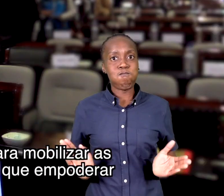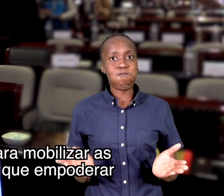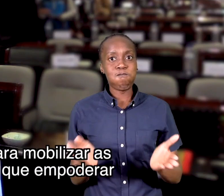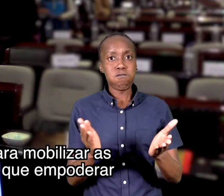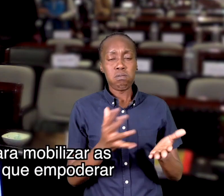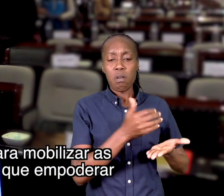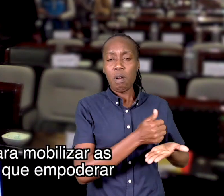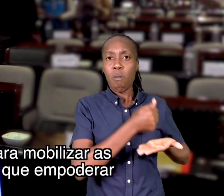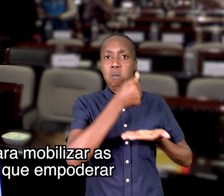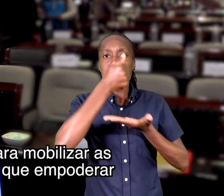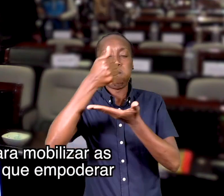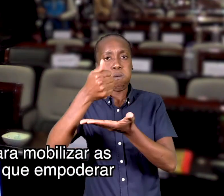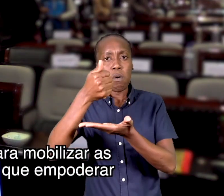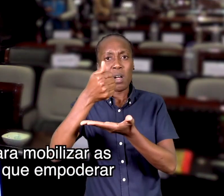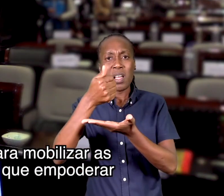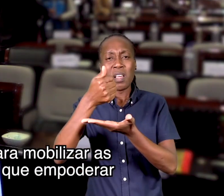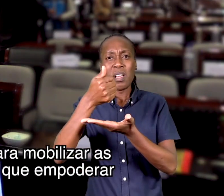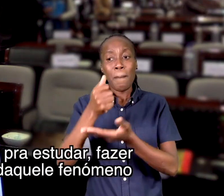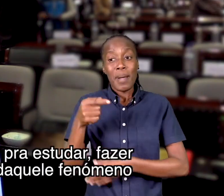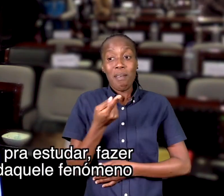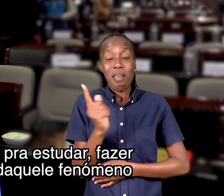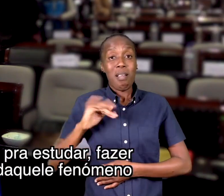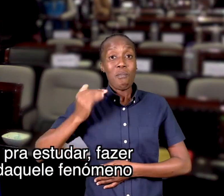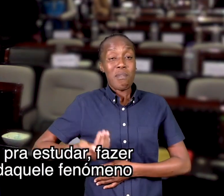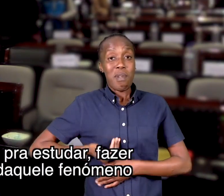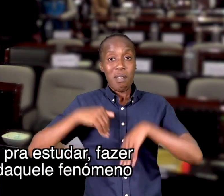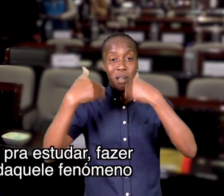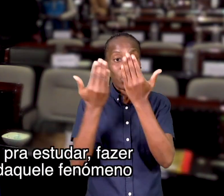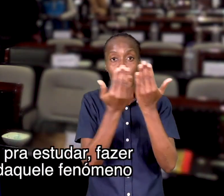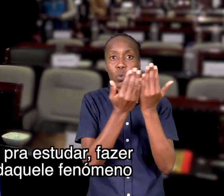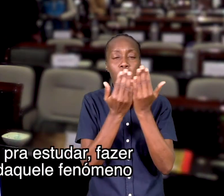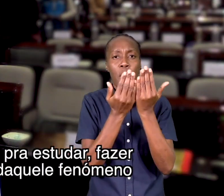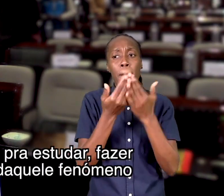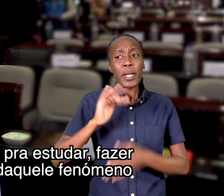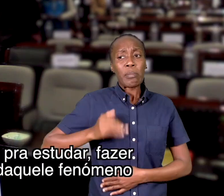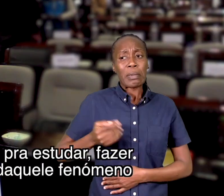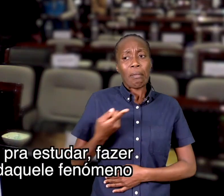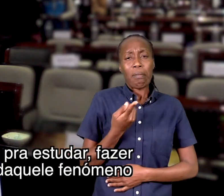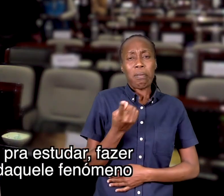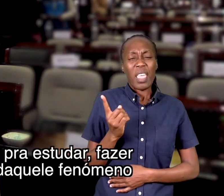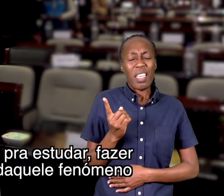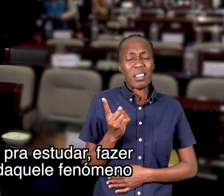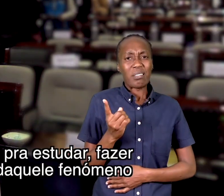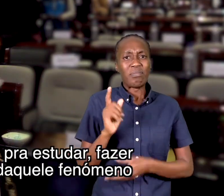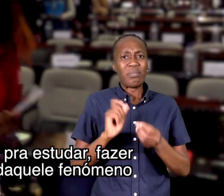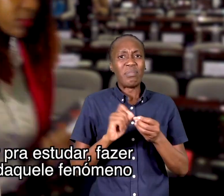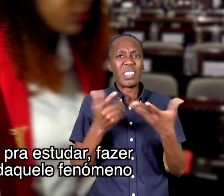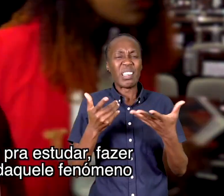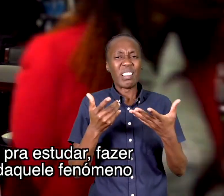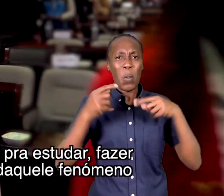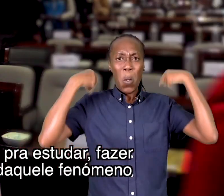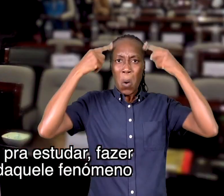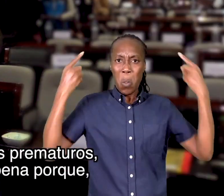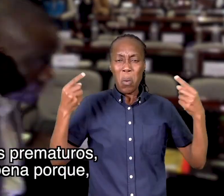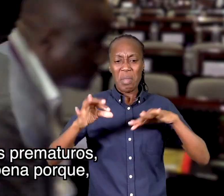que empoderar a mulher, financiar a mulher para estudar, fazer com que a mulher desista